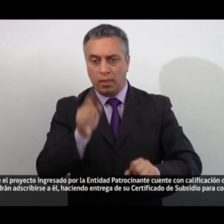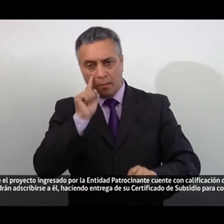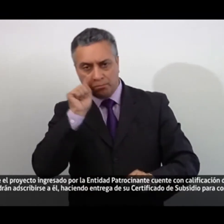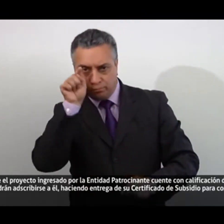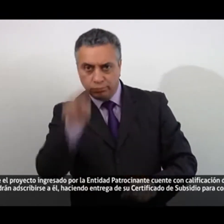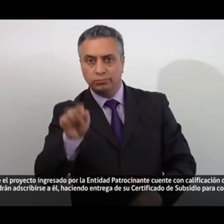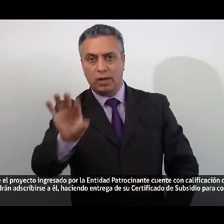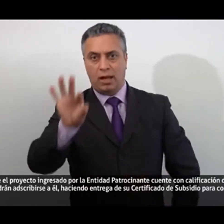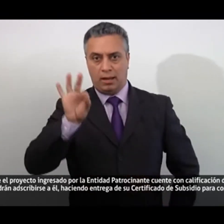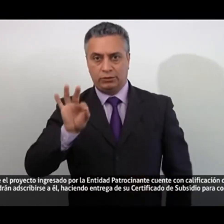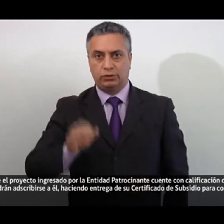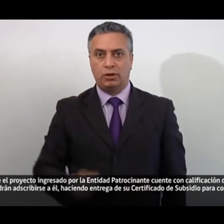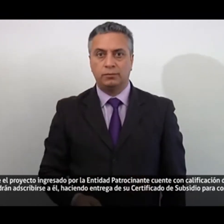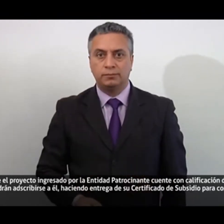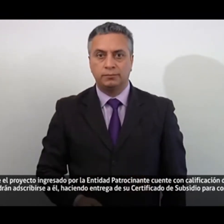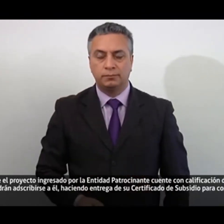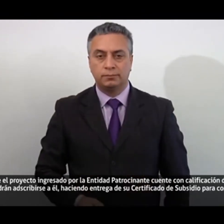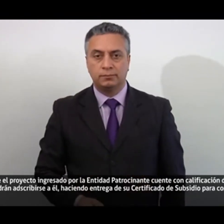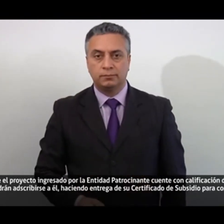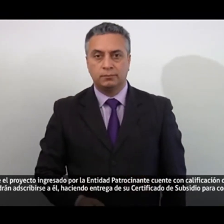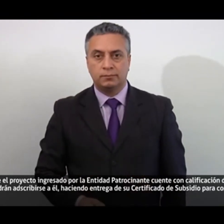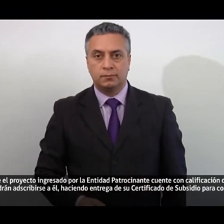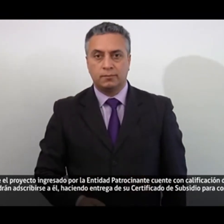subsidio para confirmar su elección.